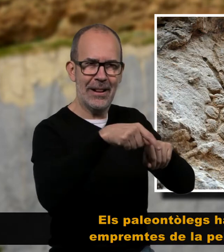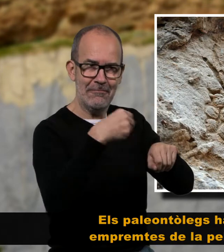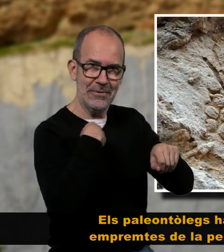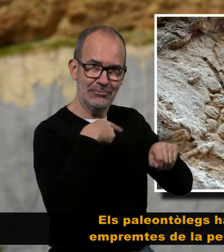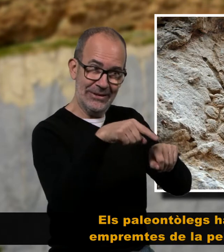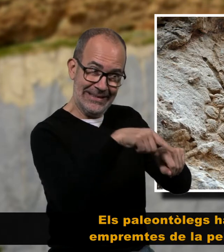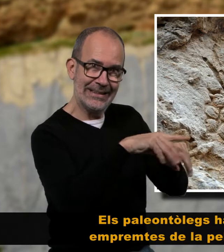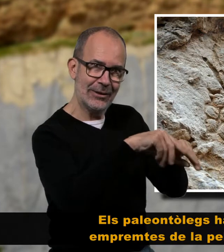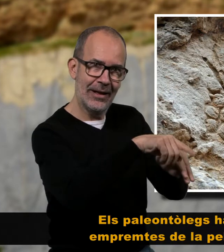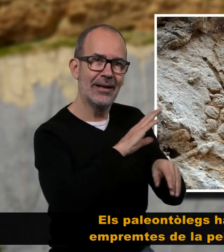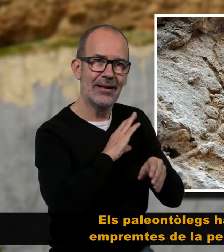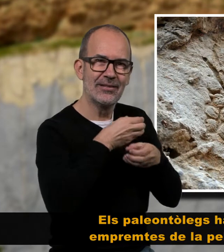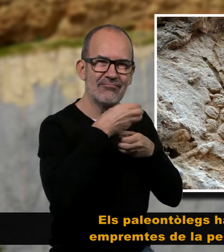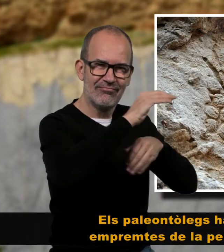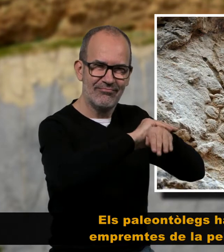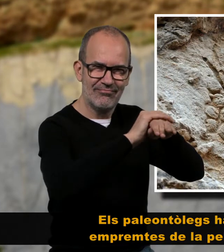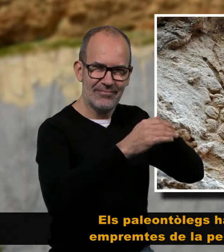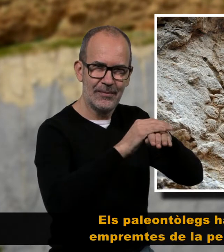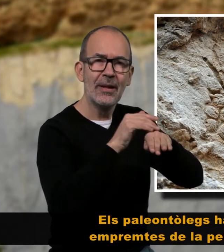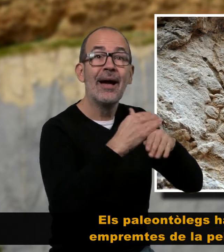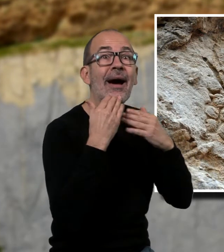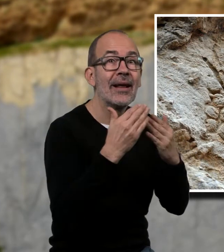titanosaure fossilitzades en una de les roques de Fumanya.